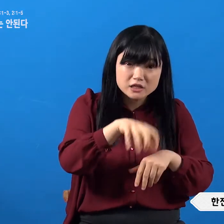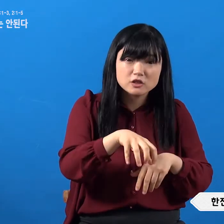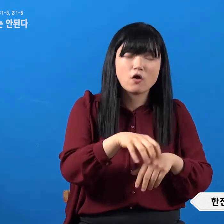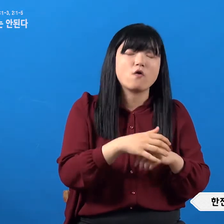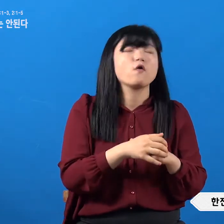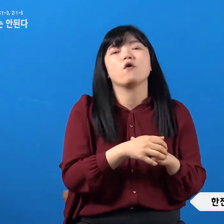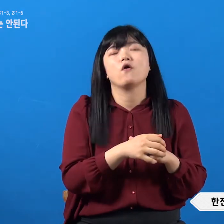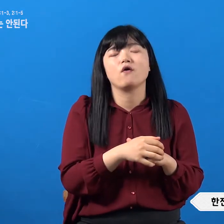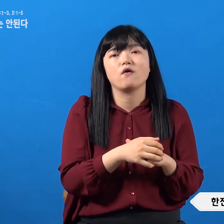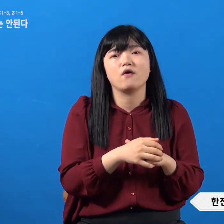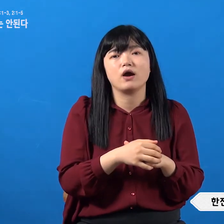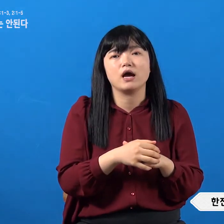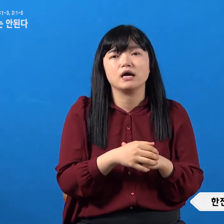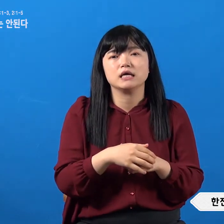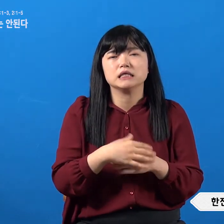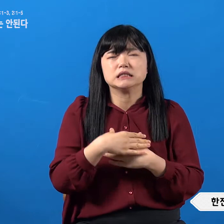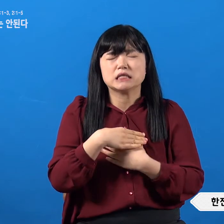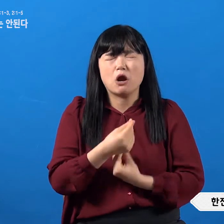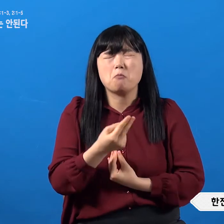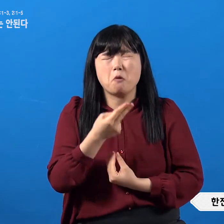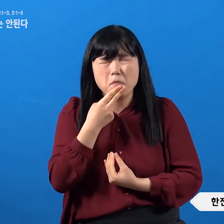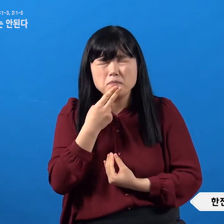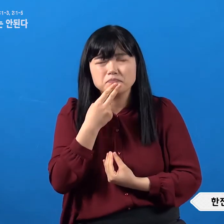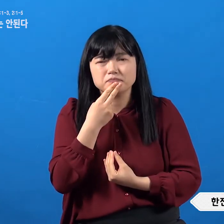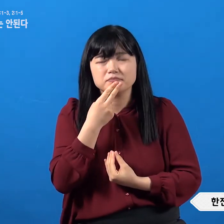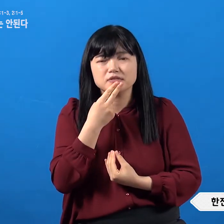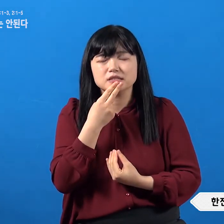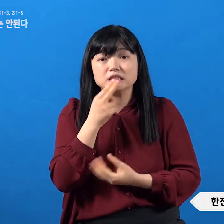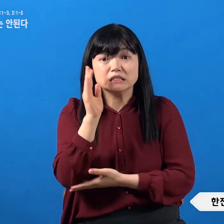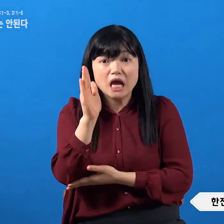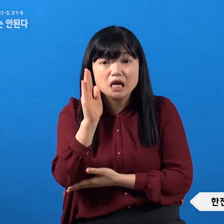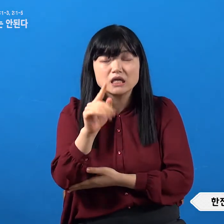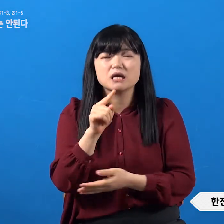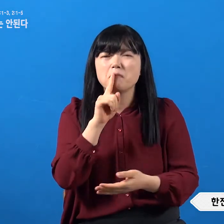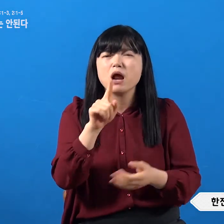겪는 엔샬롬의 이야기, 그 말은